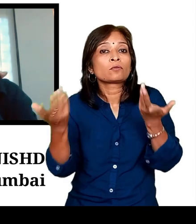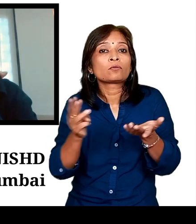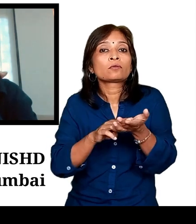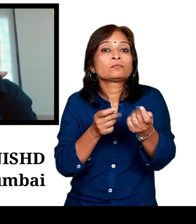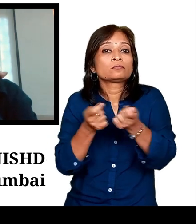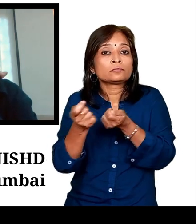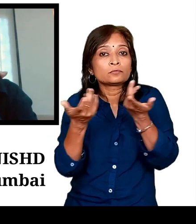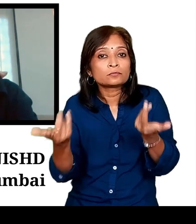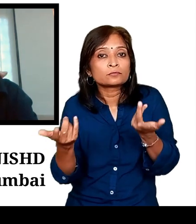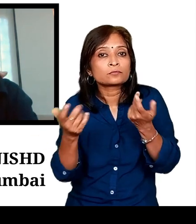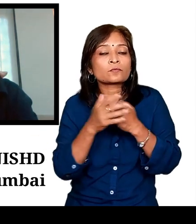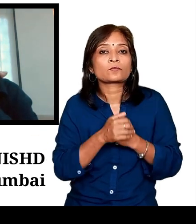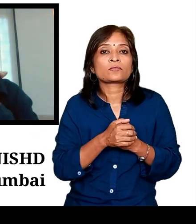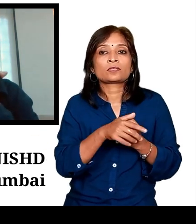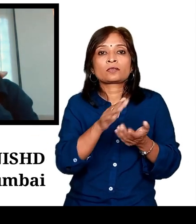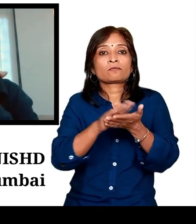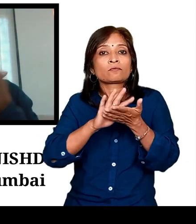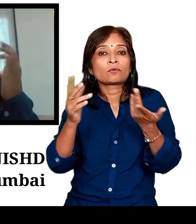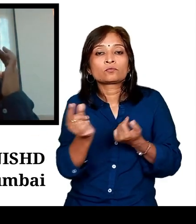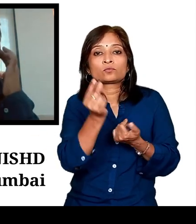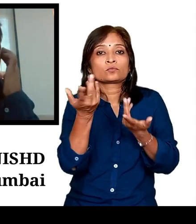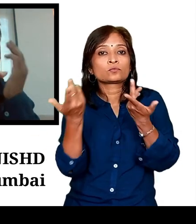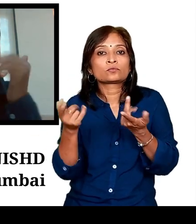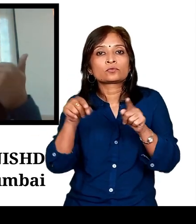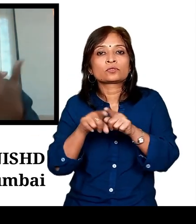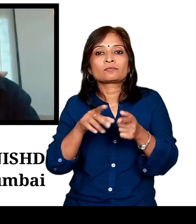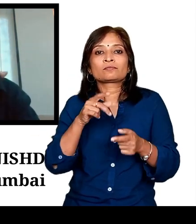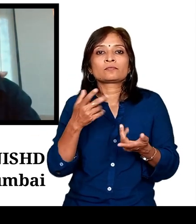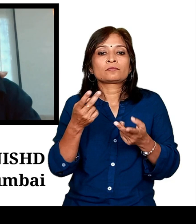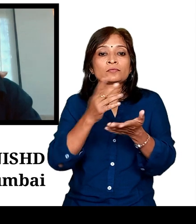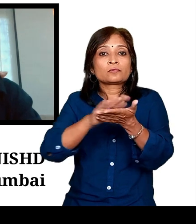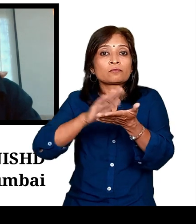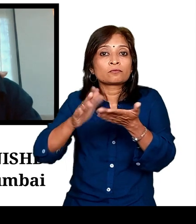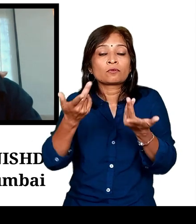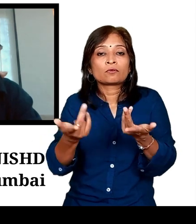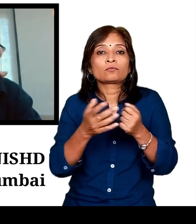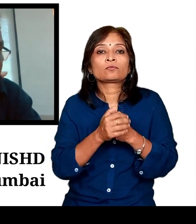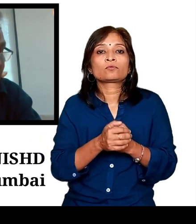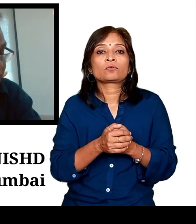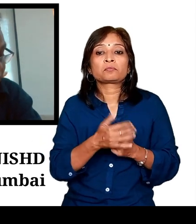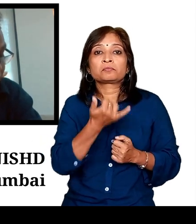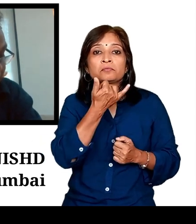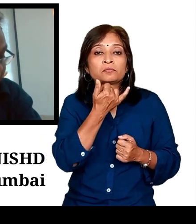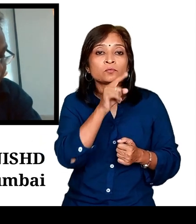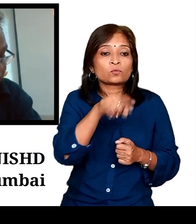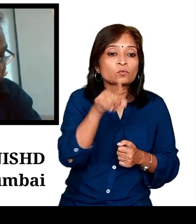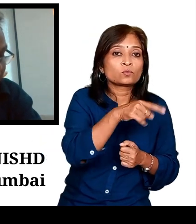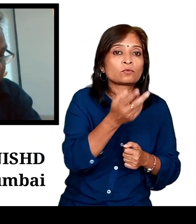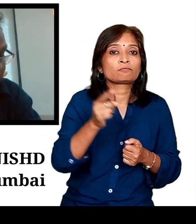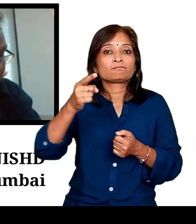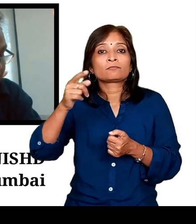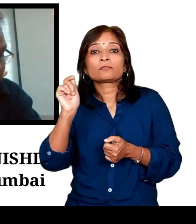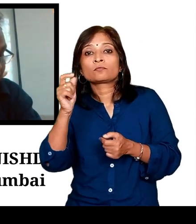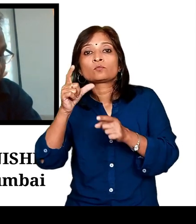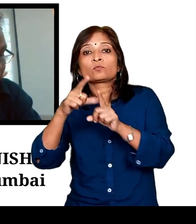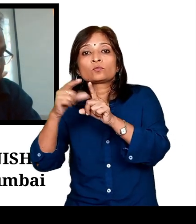से केयर करना है वो भी होता है कि उसमें क्लीनिंग इन्फेक्शन किस तरह से नहीं होना चाहिए, उसके लिए एक इंस्ट्रूमेंट